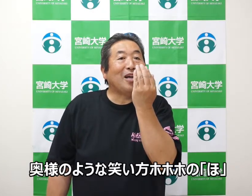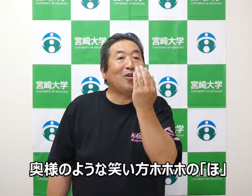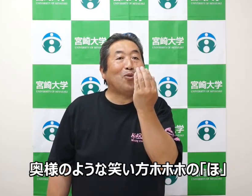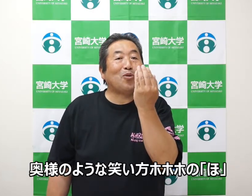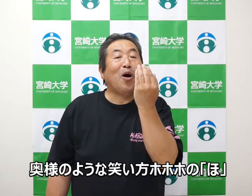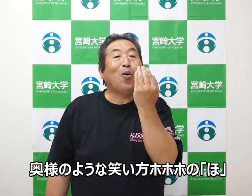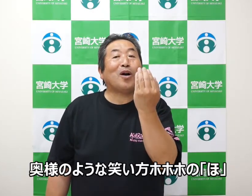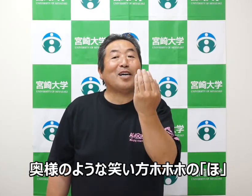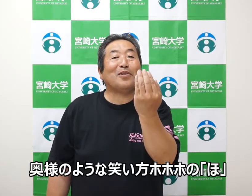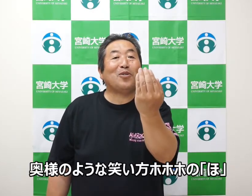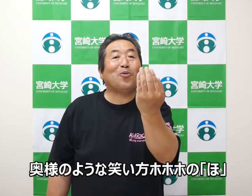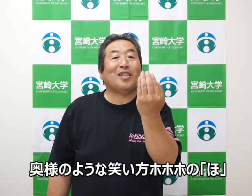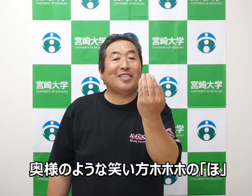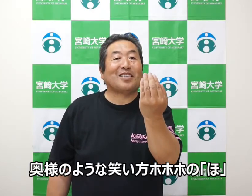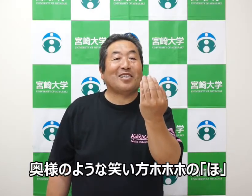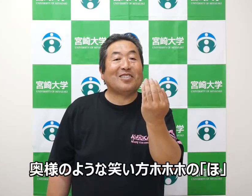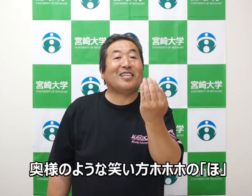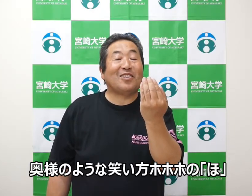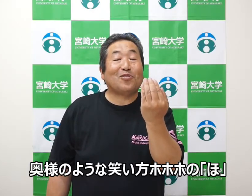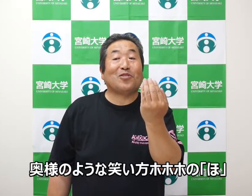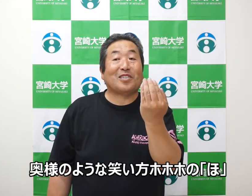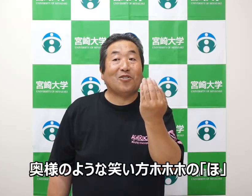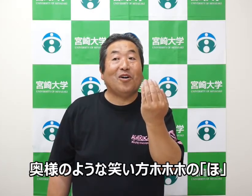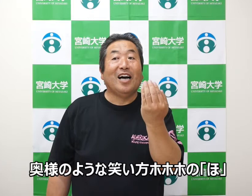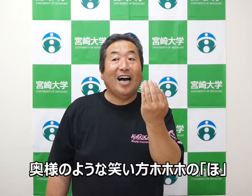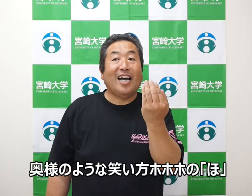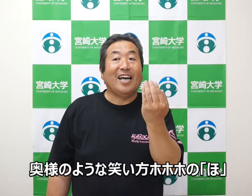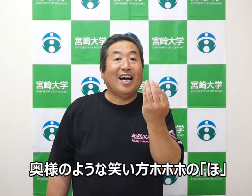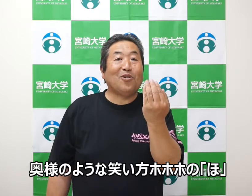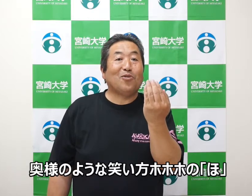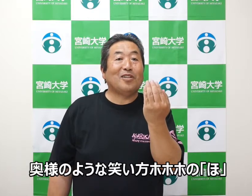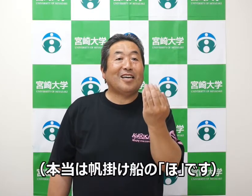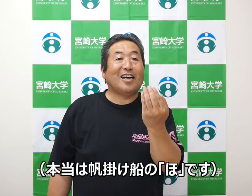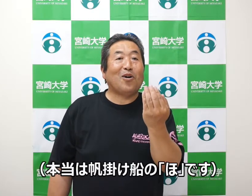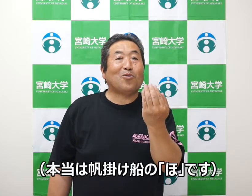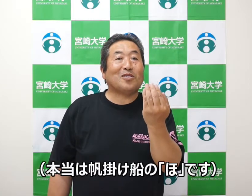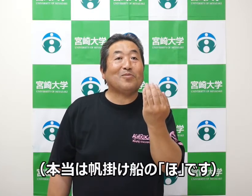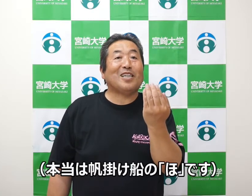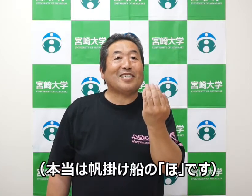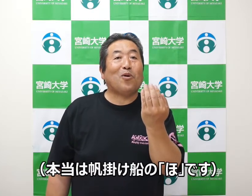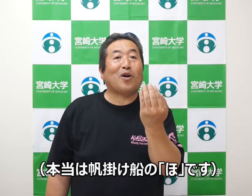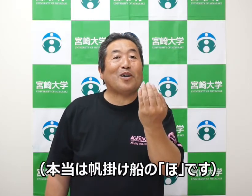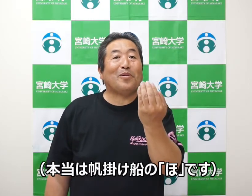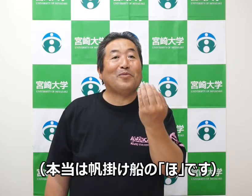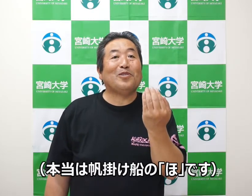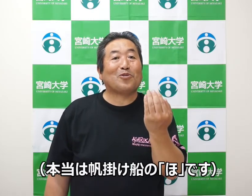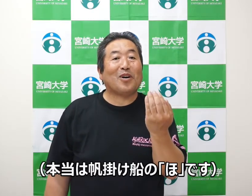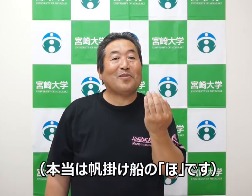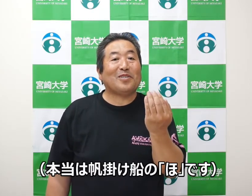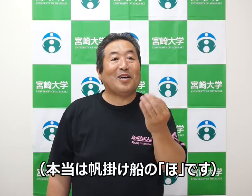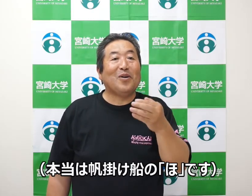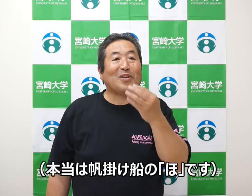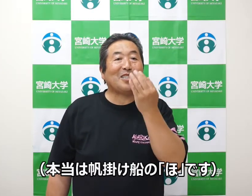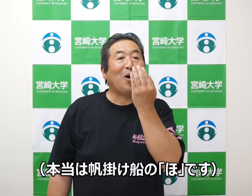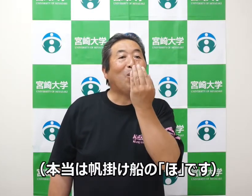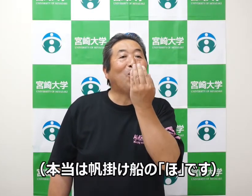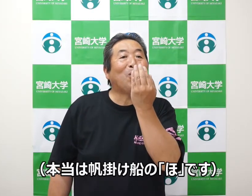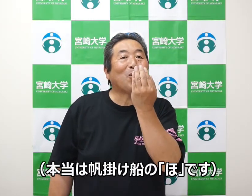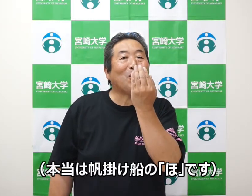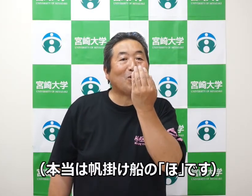本当は、ほかけぶりのほうなんですけど、だそうですけど、はい。なかなか、こっち、宮崎でほかけぶりを見ることがありますね。私は、ほほほのほと覚えて